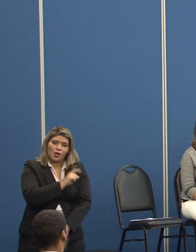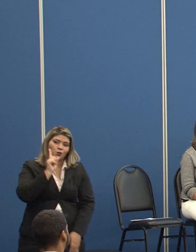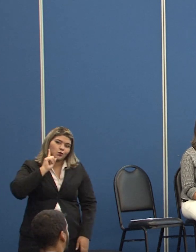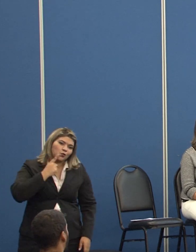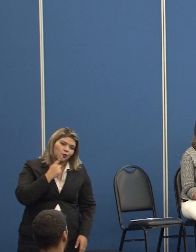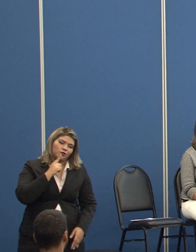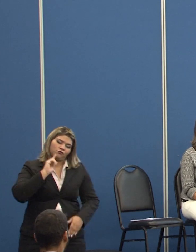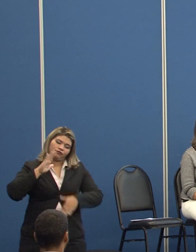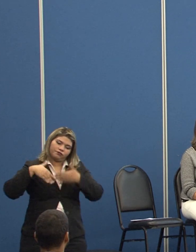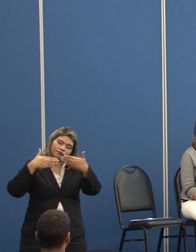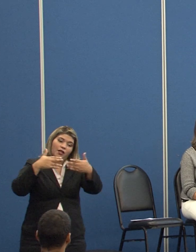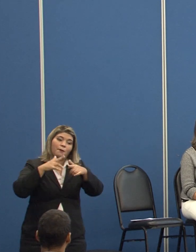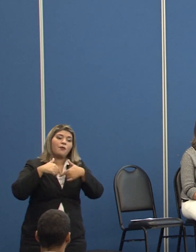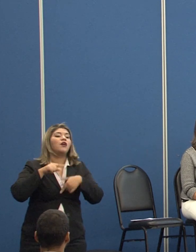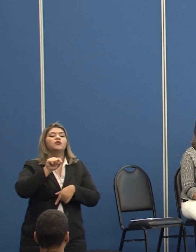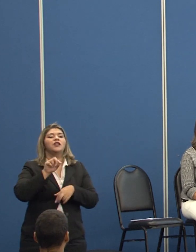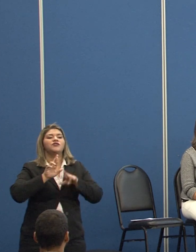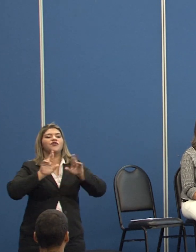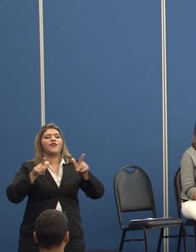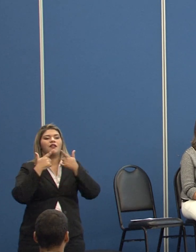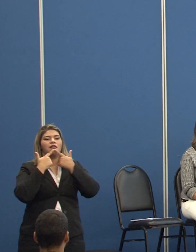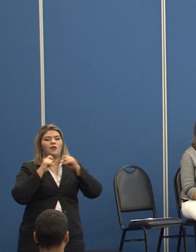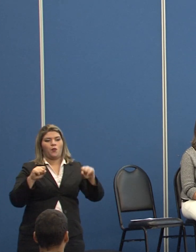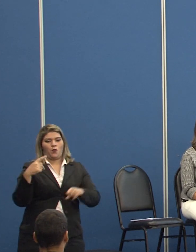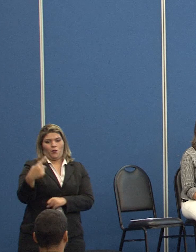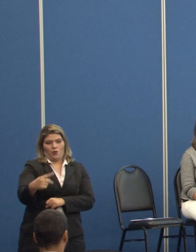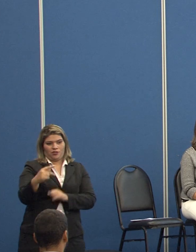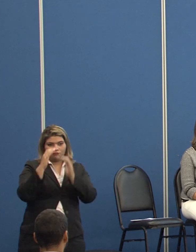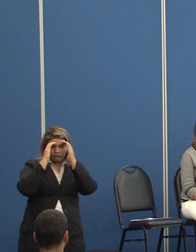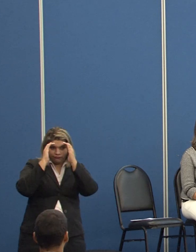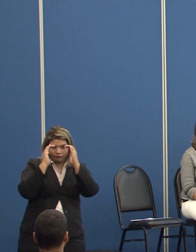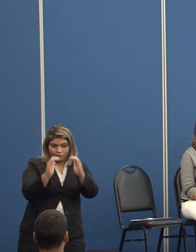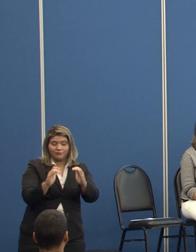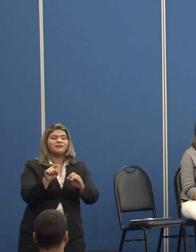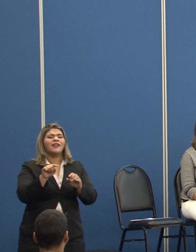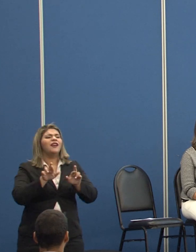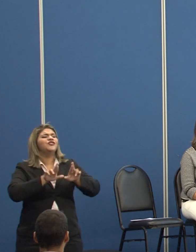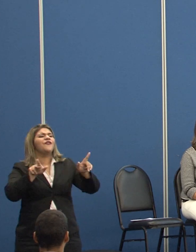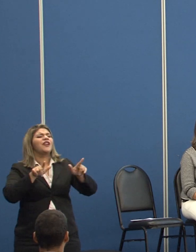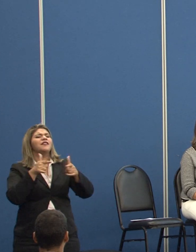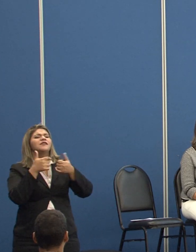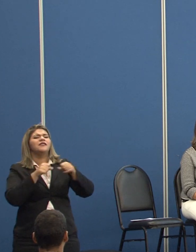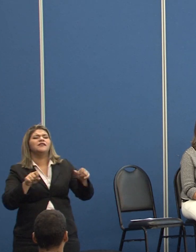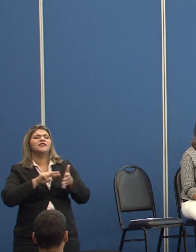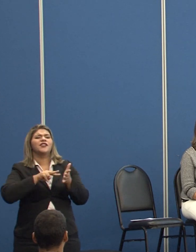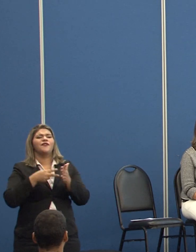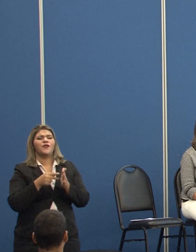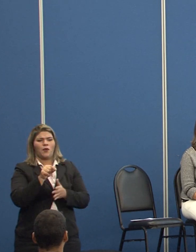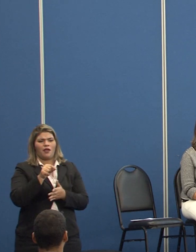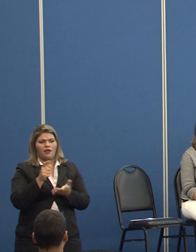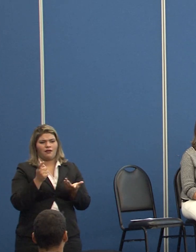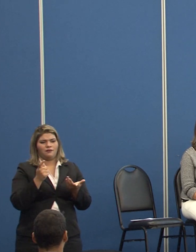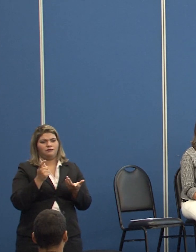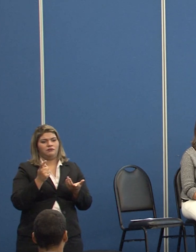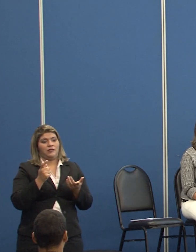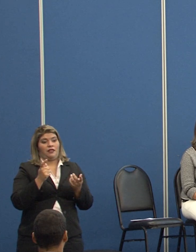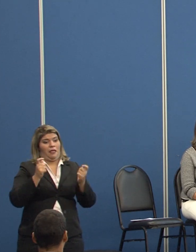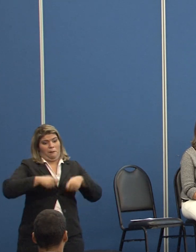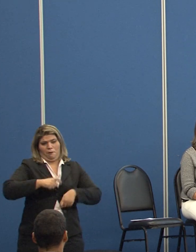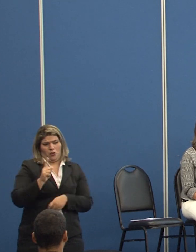pela diferença linguística, né? Diferença linguística não significa impossibilidade de processo de